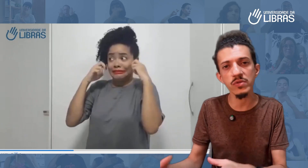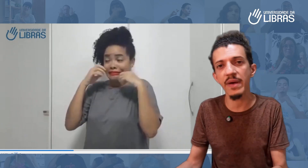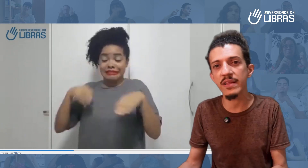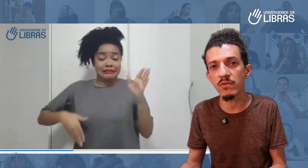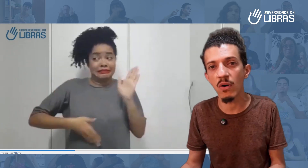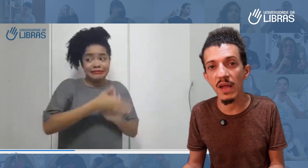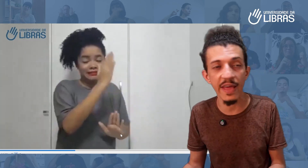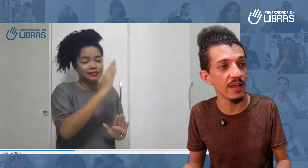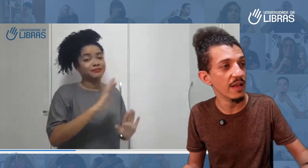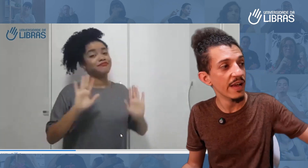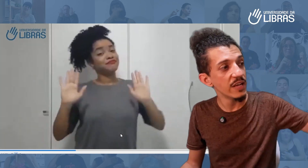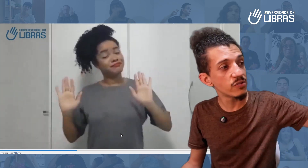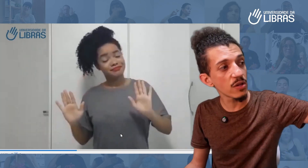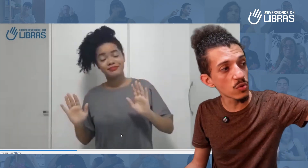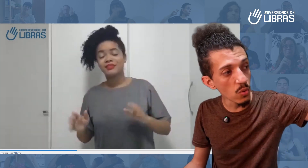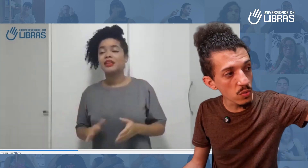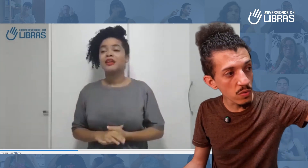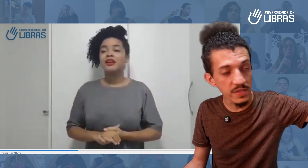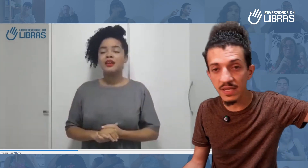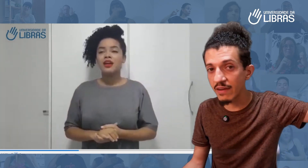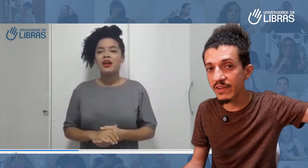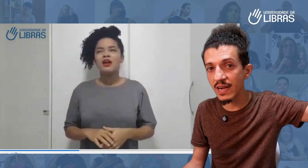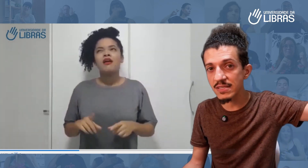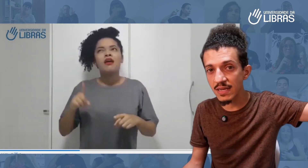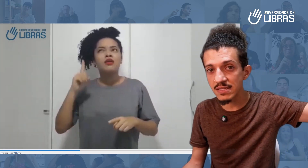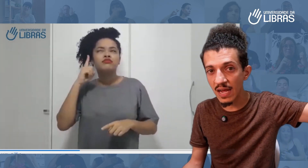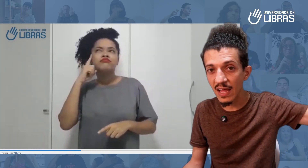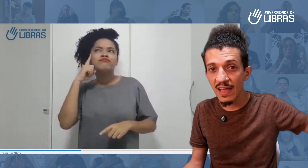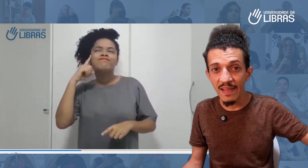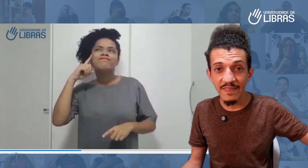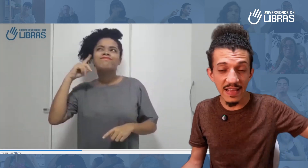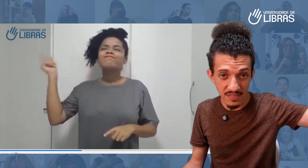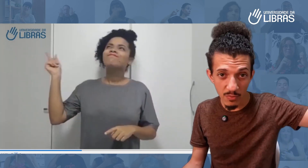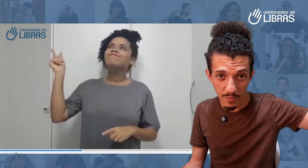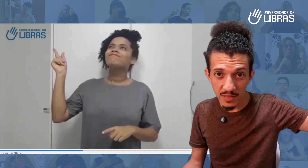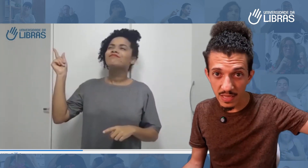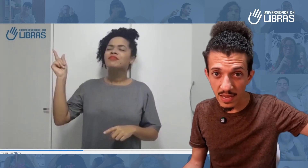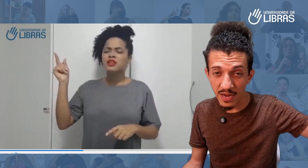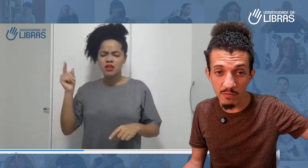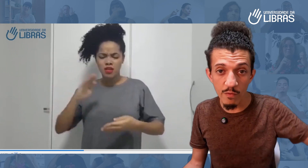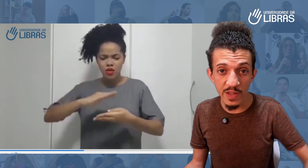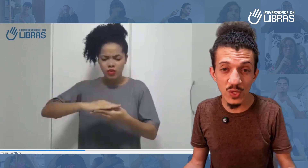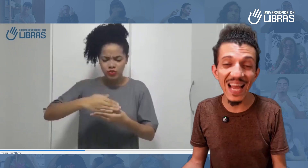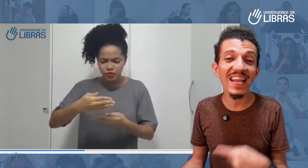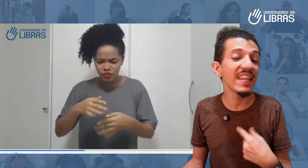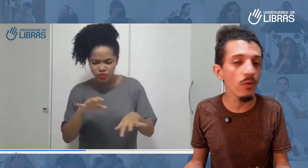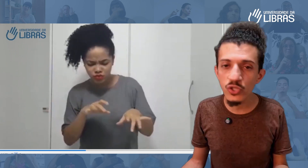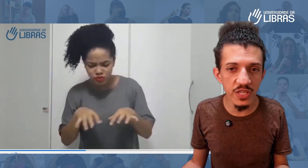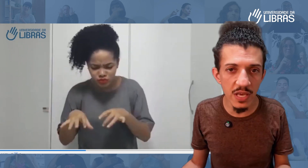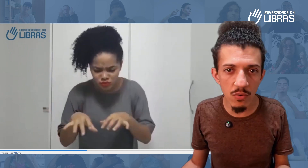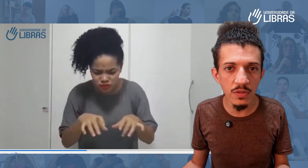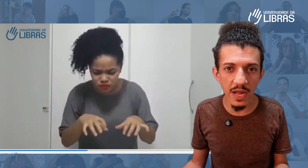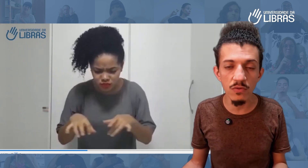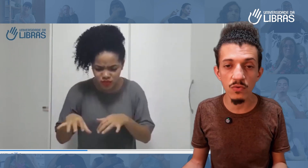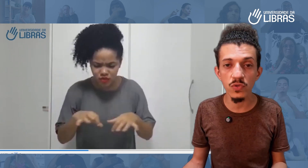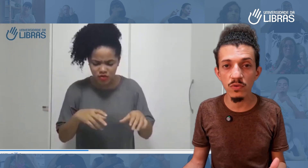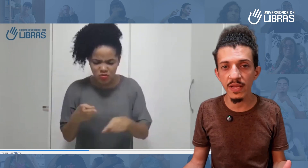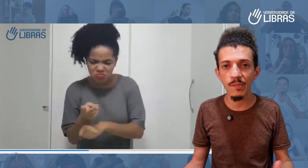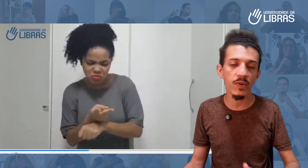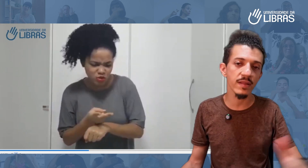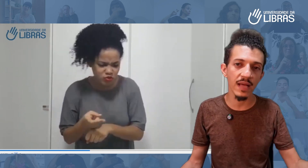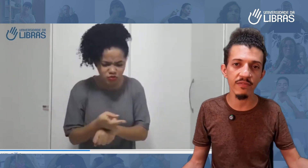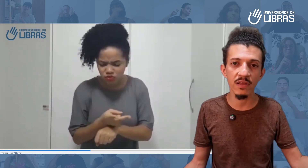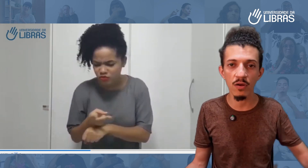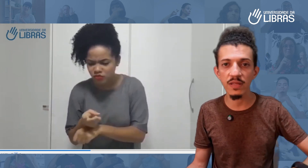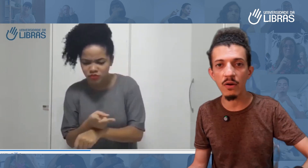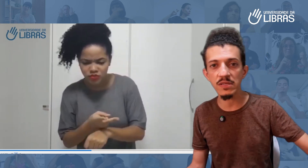o nosso método online. Isso aqui tudo que você está vendo ela sinalizar. Nesse momento que ela gravou o vídeo, ela não tinha encontrado com surdo ainda,